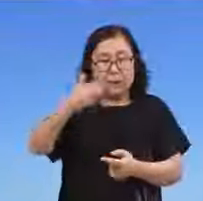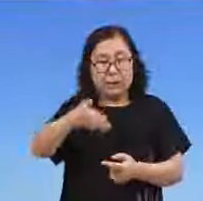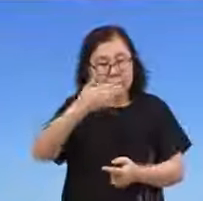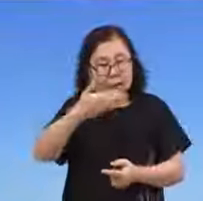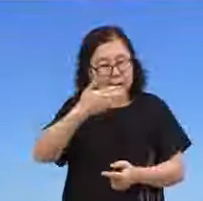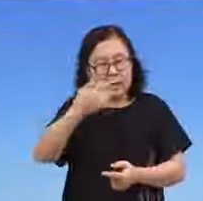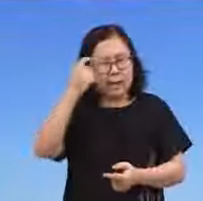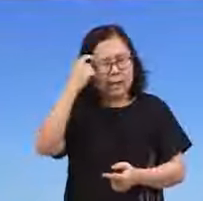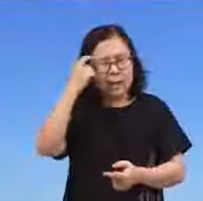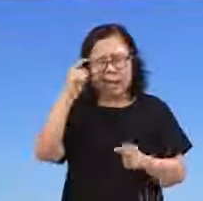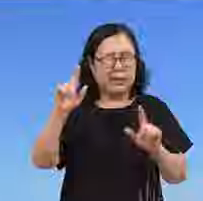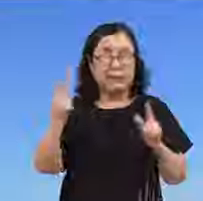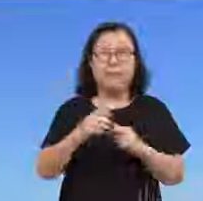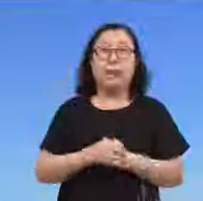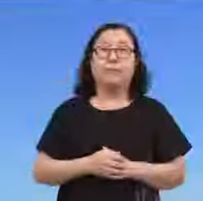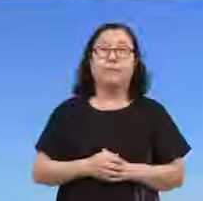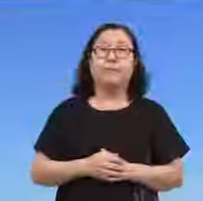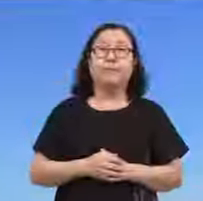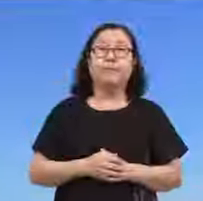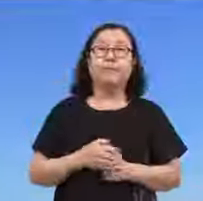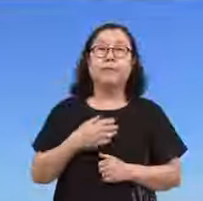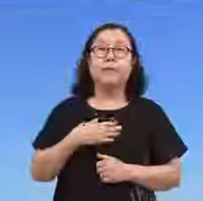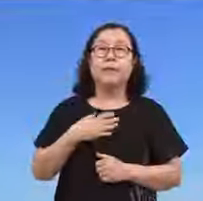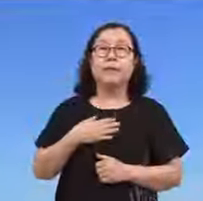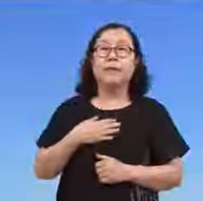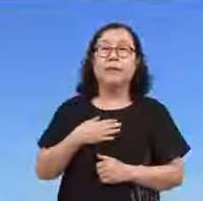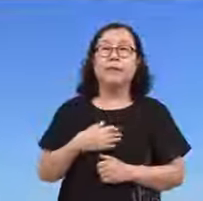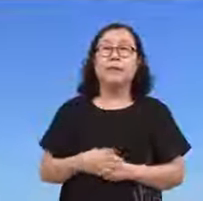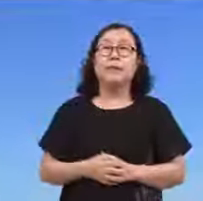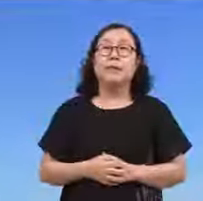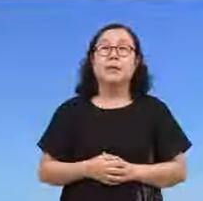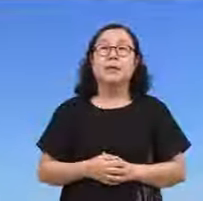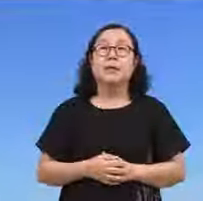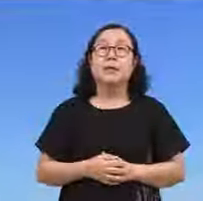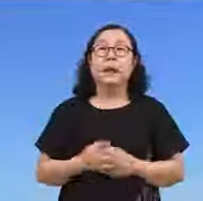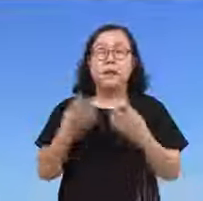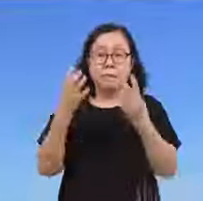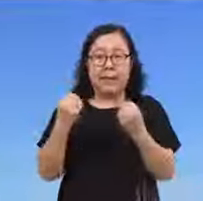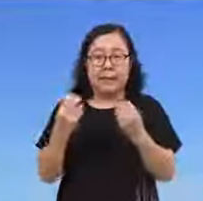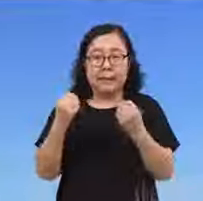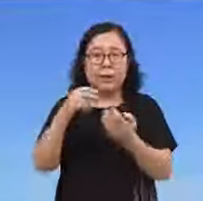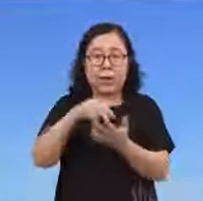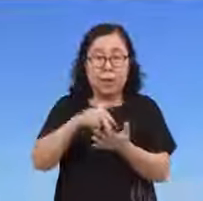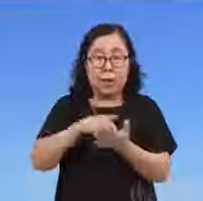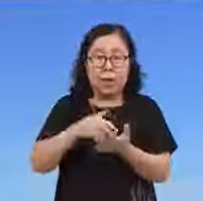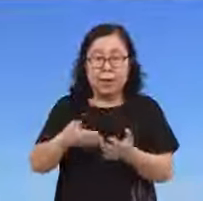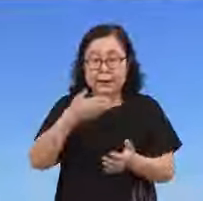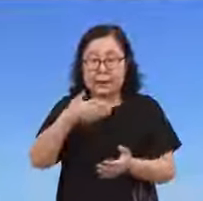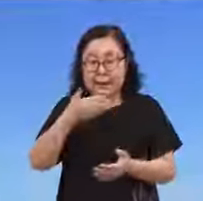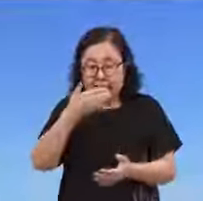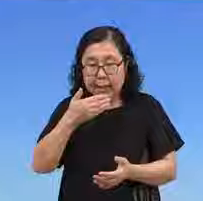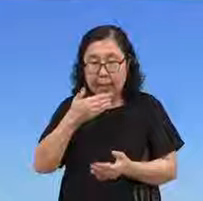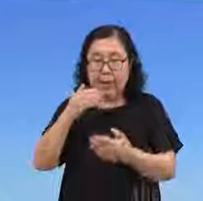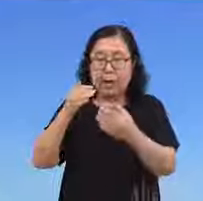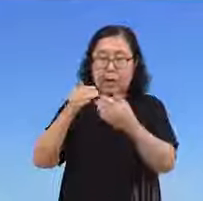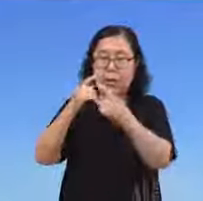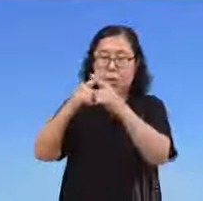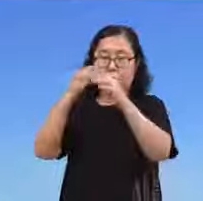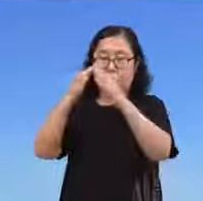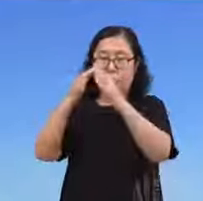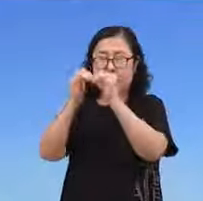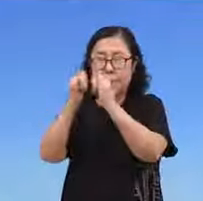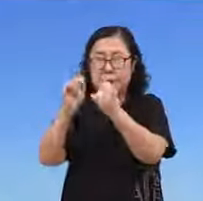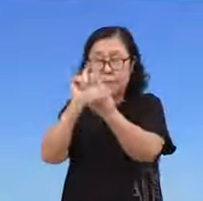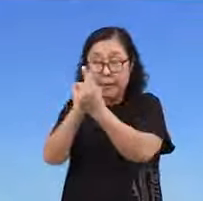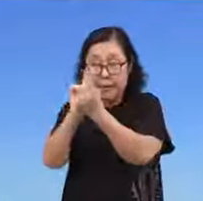될까 봐 두려운 사람이에요. 그래서 저는 사실 안 그런 경우도 많았지만 꽤 많은 경우 식당에서 우리 성도들을